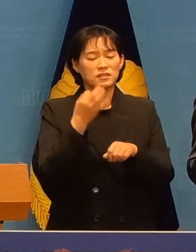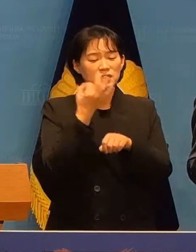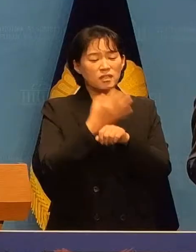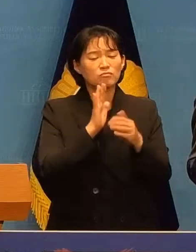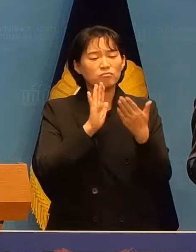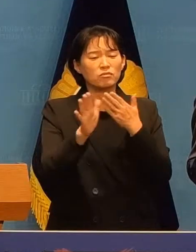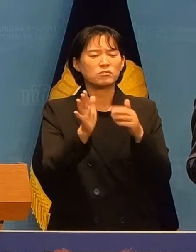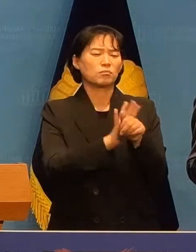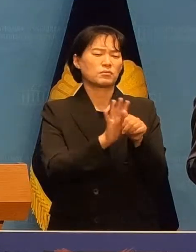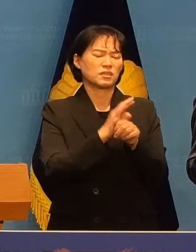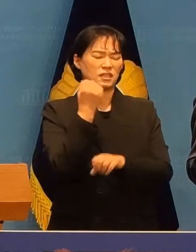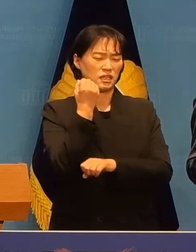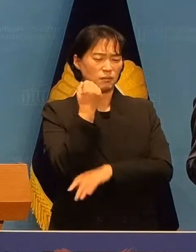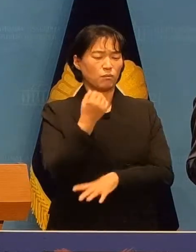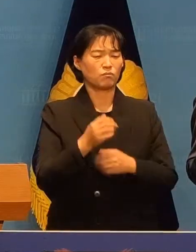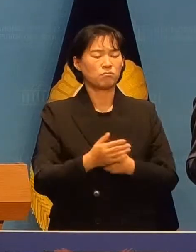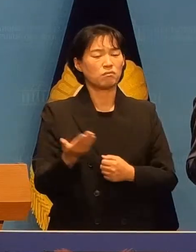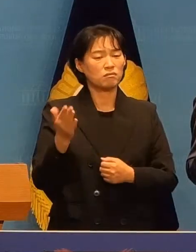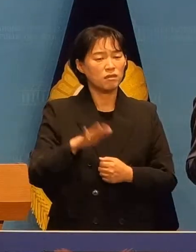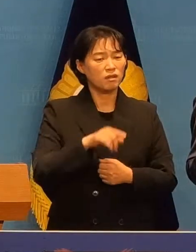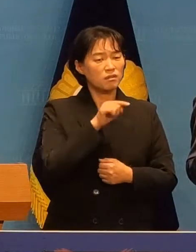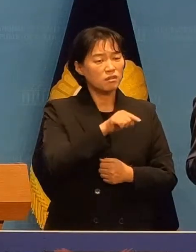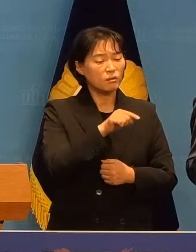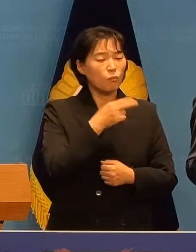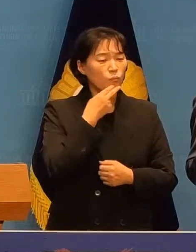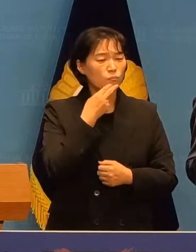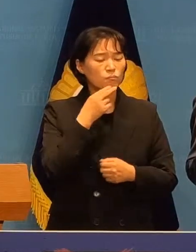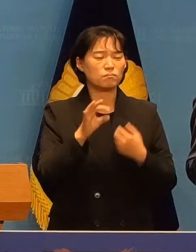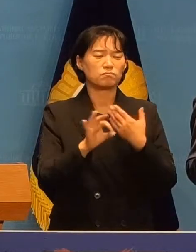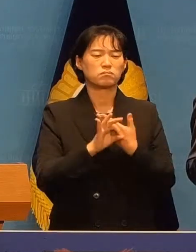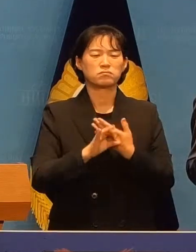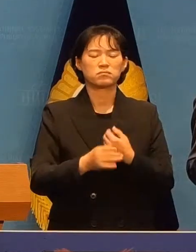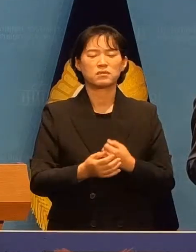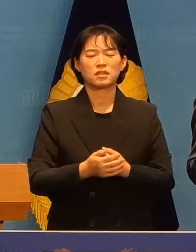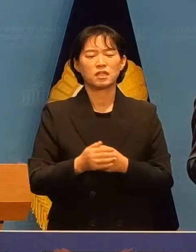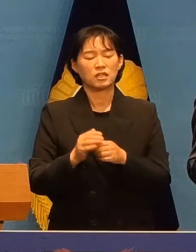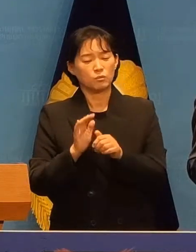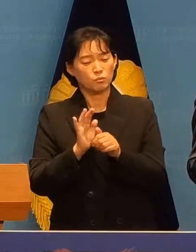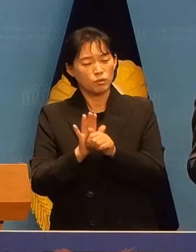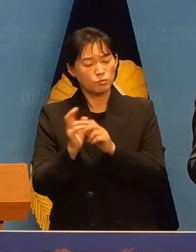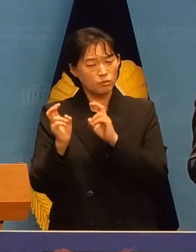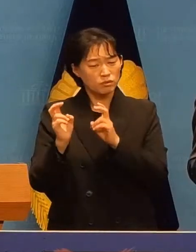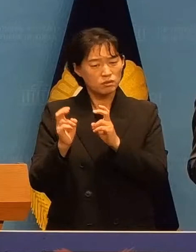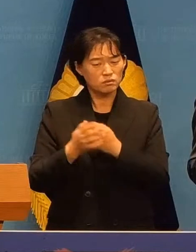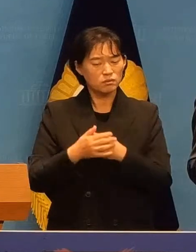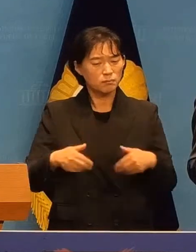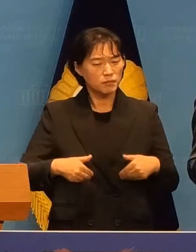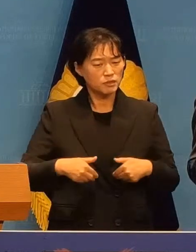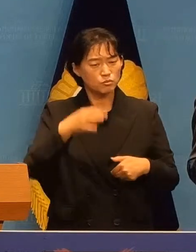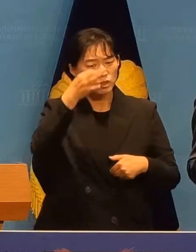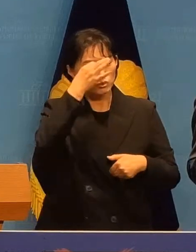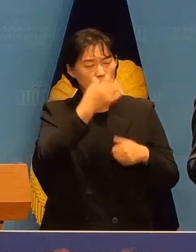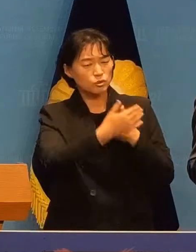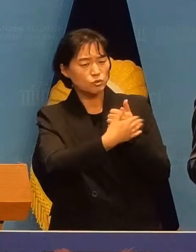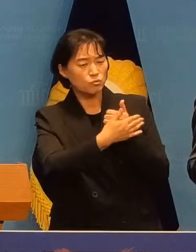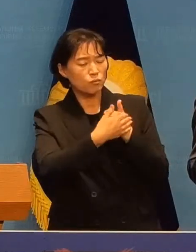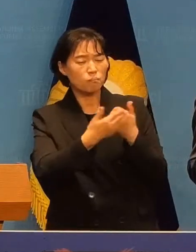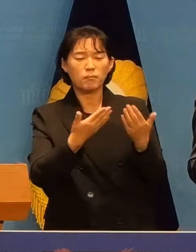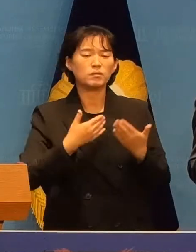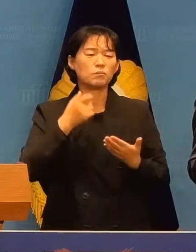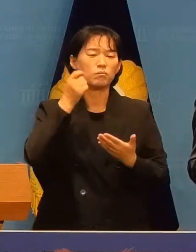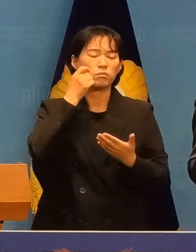왔습니다. 하지만 이 구조가 사라지면 협력업체는 필수적인 기술 지원을 받을 수